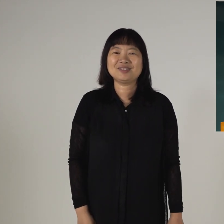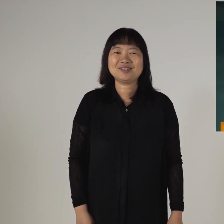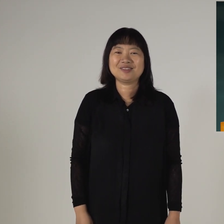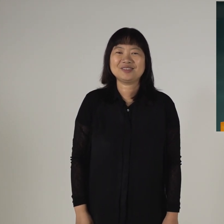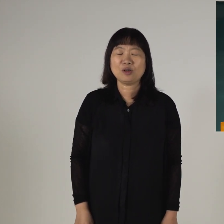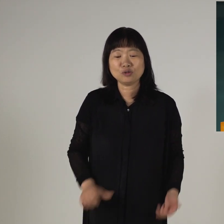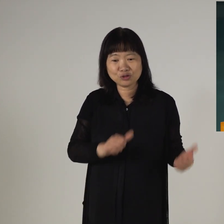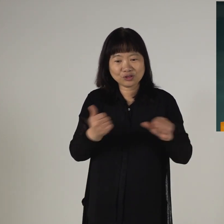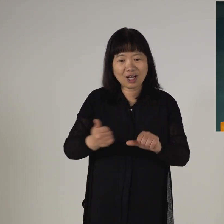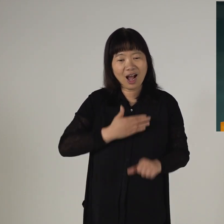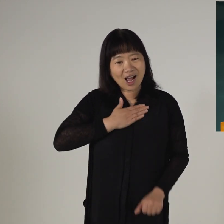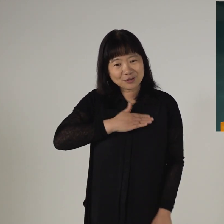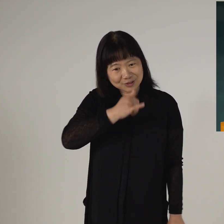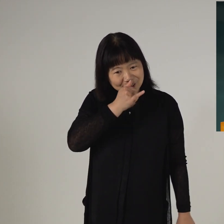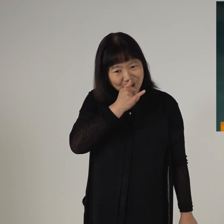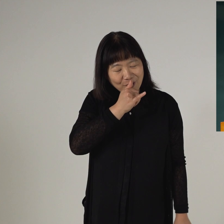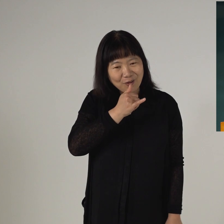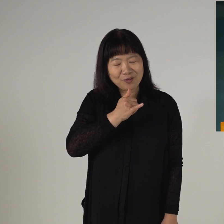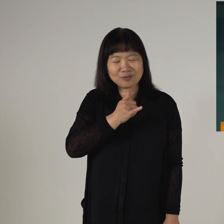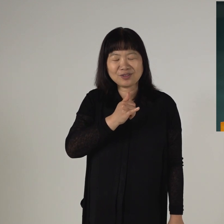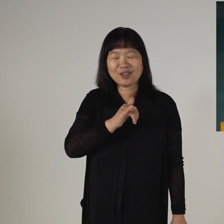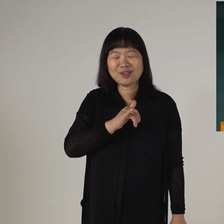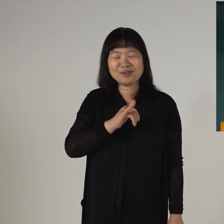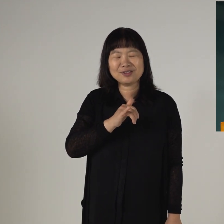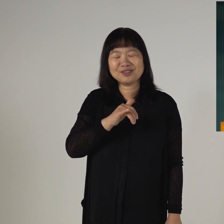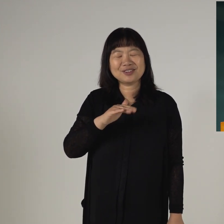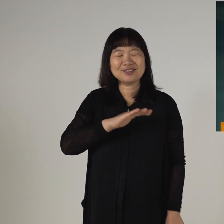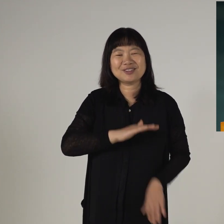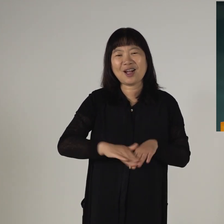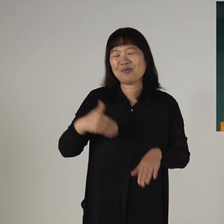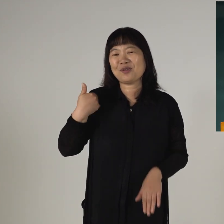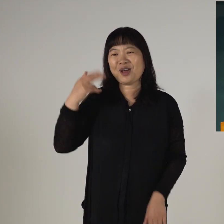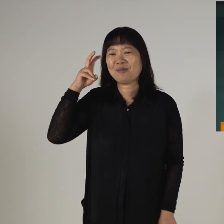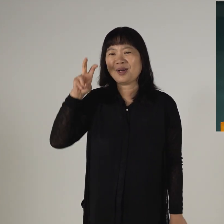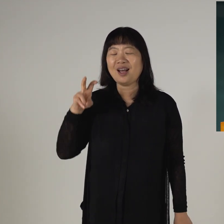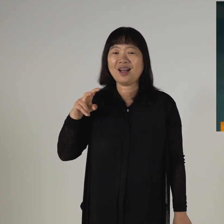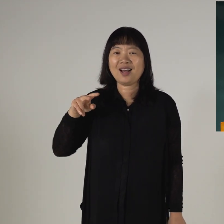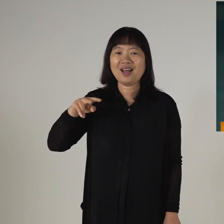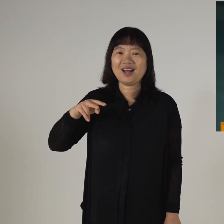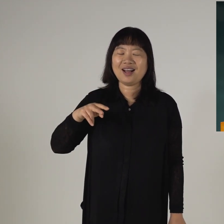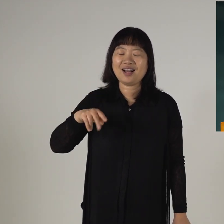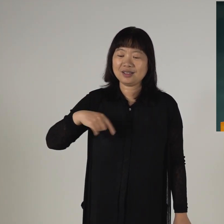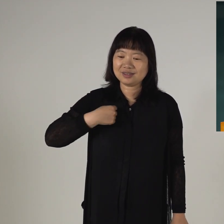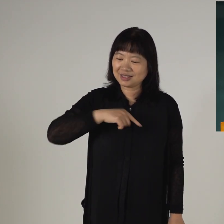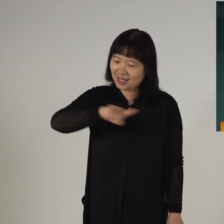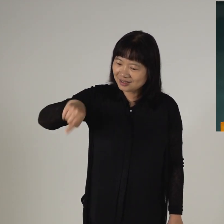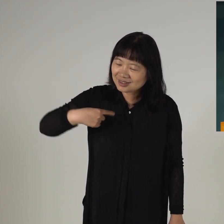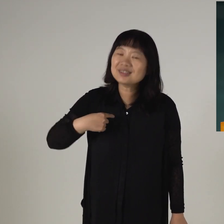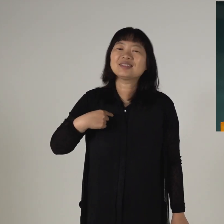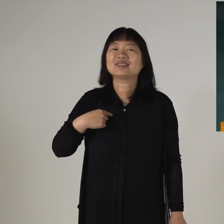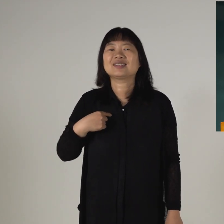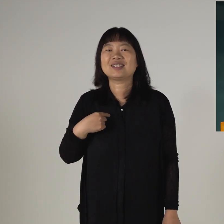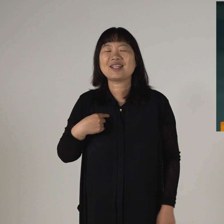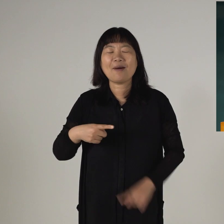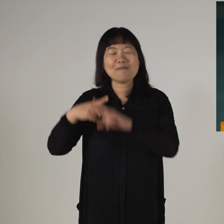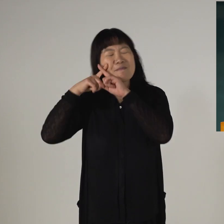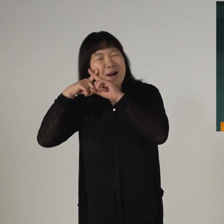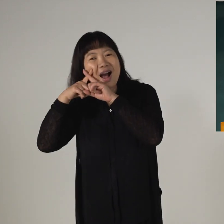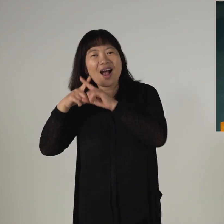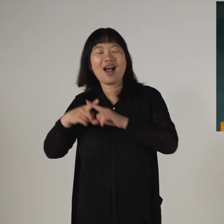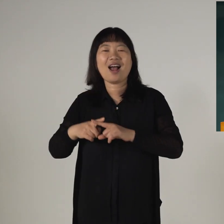했을까요? 이게 뭔지도 모르고. 아마 그들은 자기들이 결사의